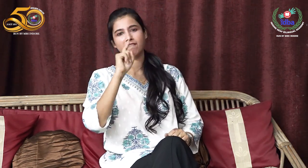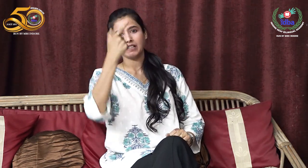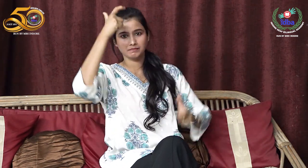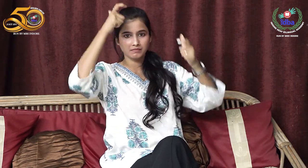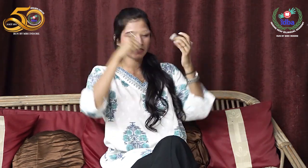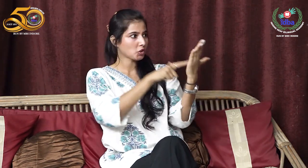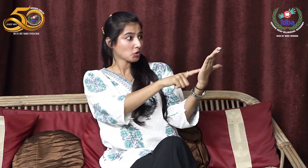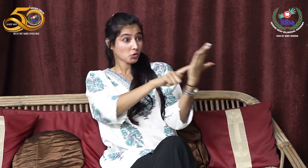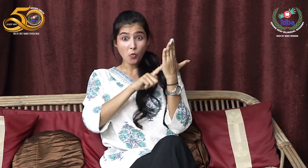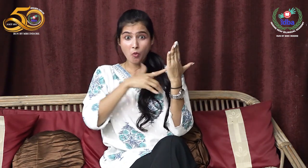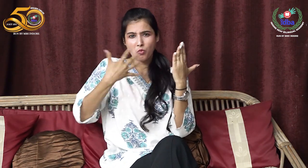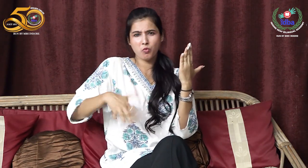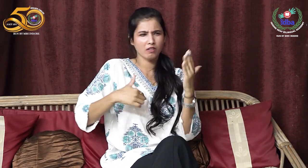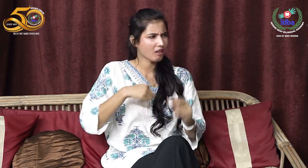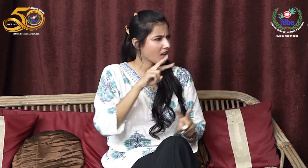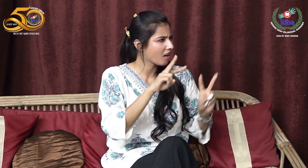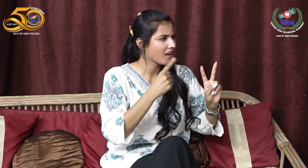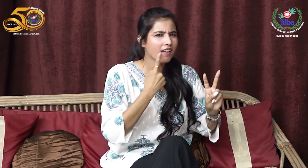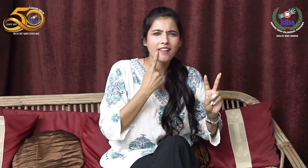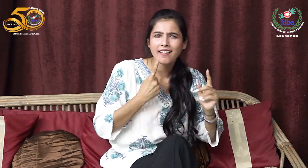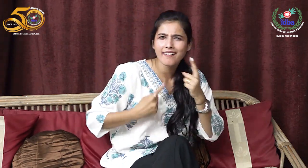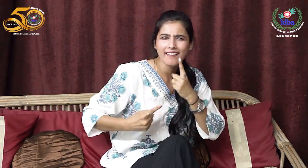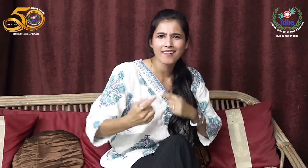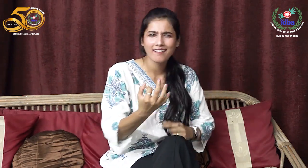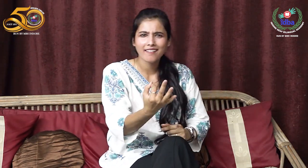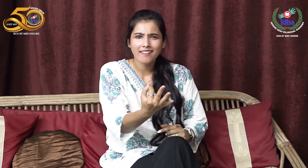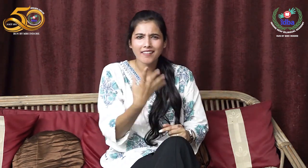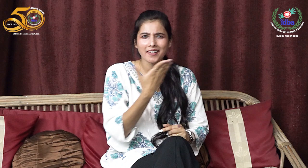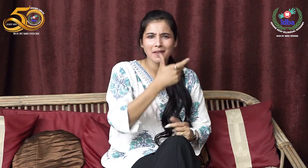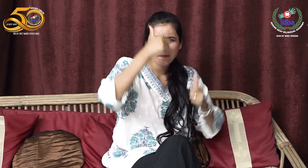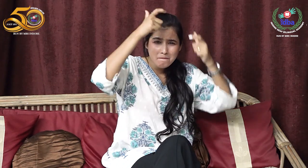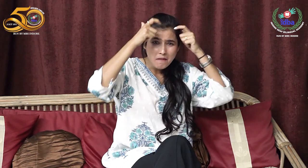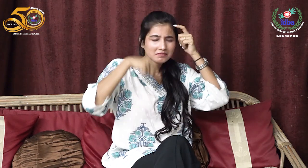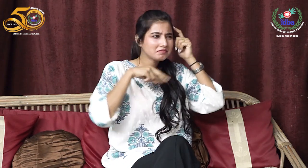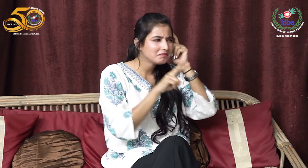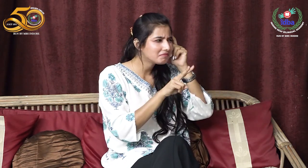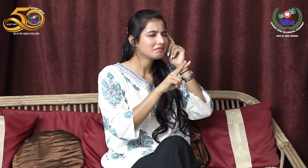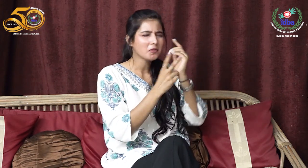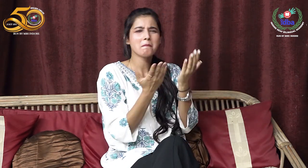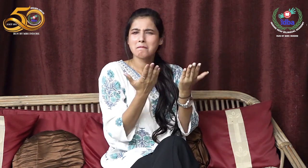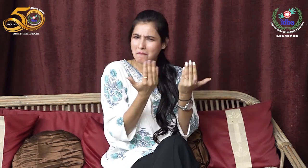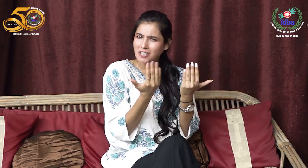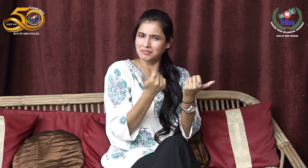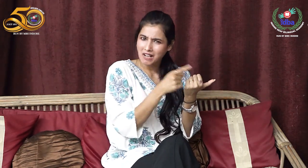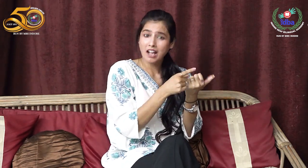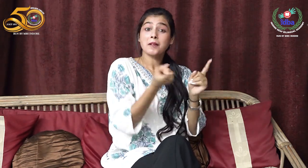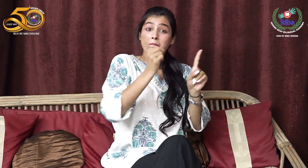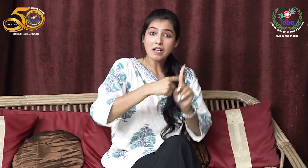इतना सब कुछ होता है, मिस इंडिया बन सकता है और इतना अच्छा होता है सब कुछ, मुझे एकदम बहुत अच्छा लगा है सब जान के। तो फिर मैंने डिसाइड किया कि मैं भी